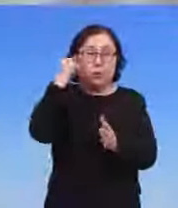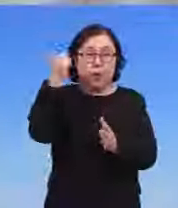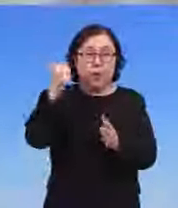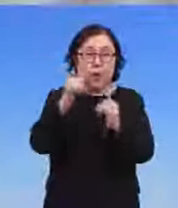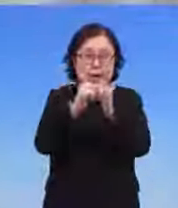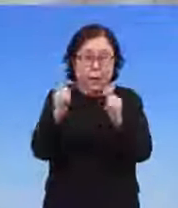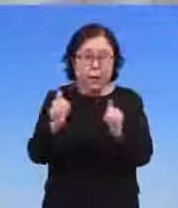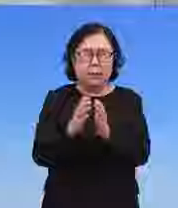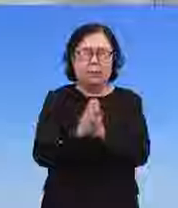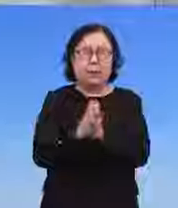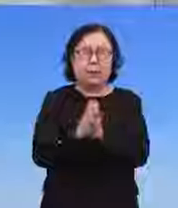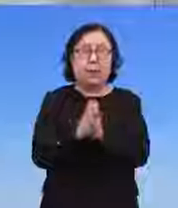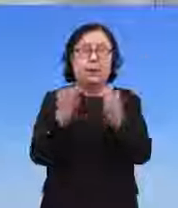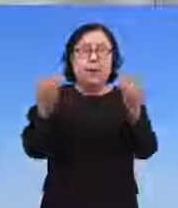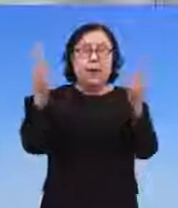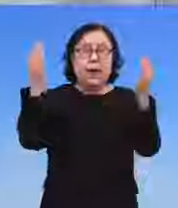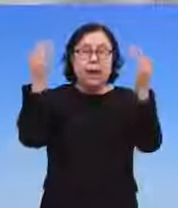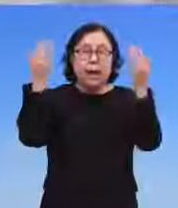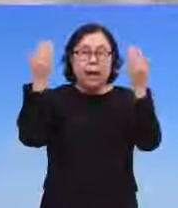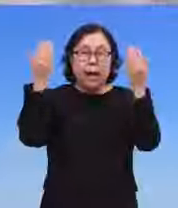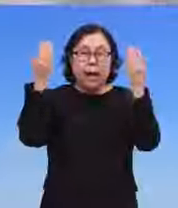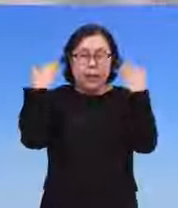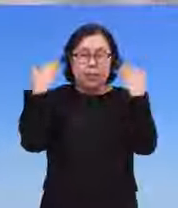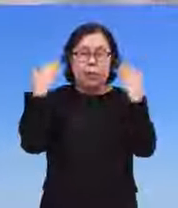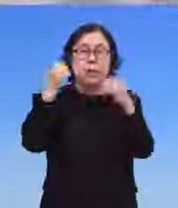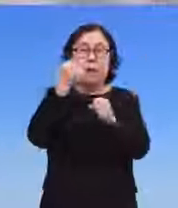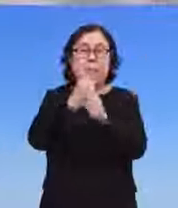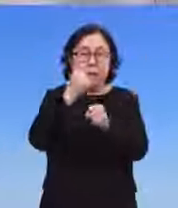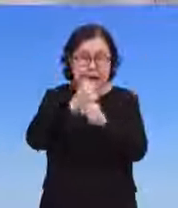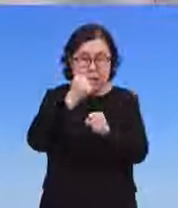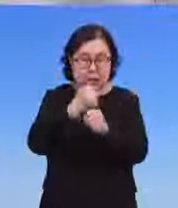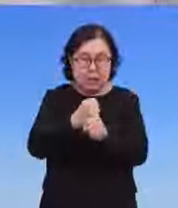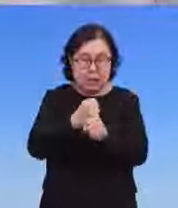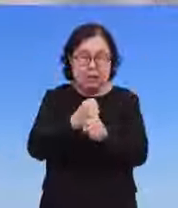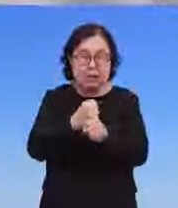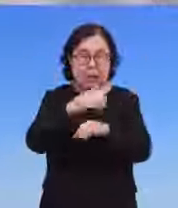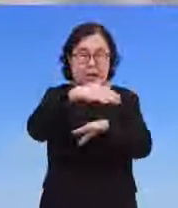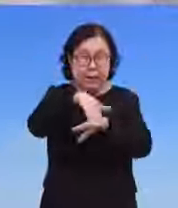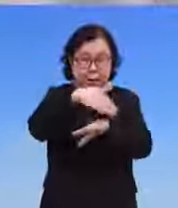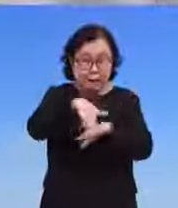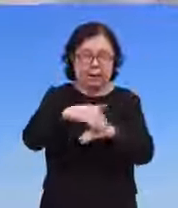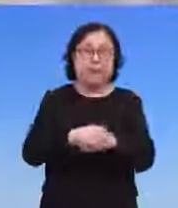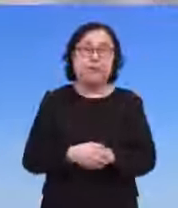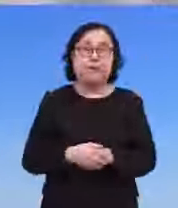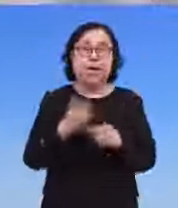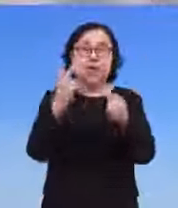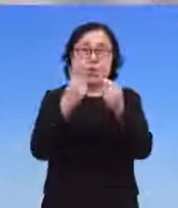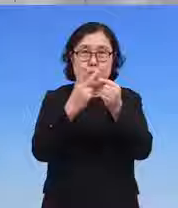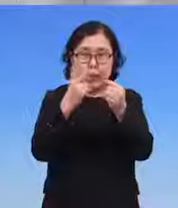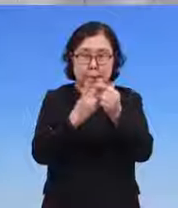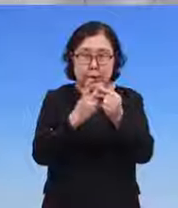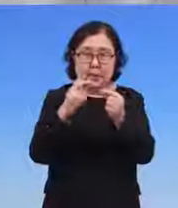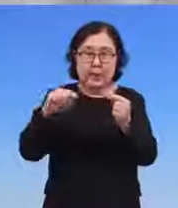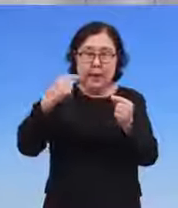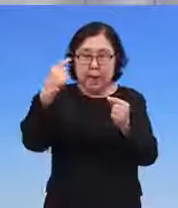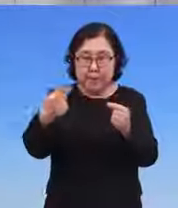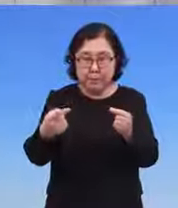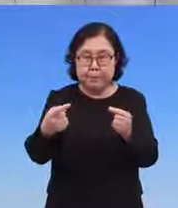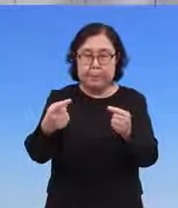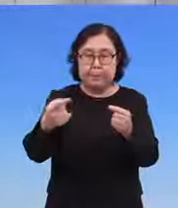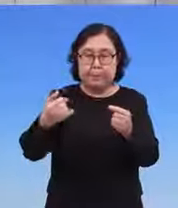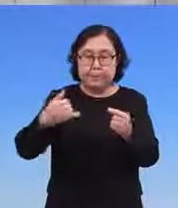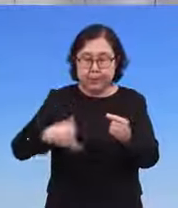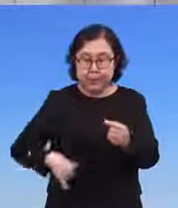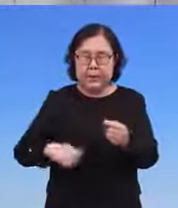위하여 목회자 학교를 만들고 그분들을 섬기는 이런 일에 쓰여지기를 정관에다 넣을 계획이에요. 그런다면은 두 번째